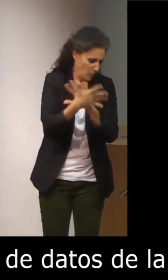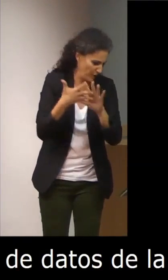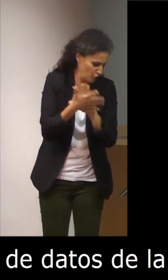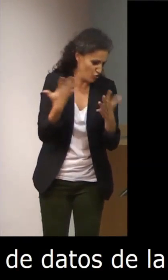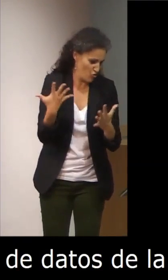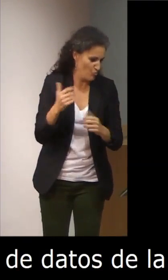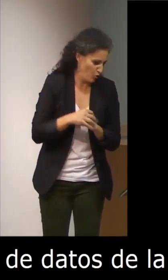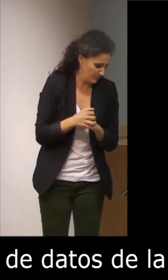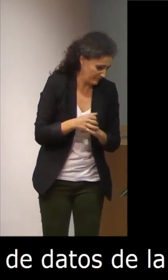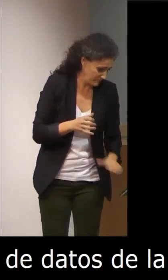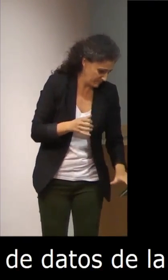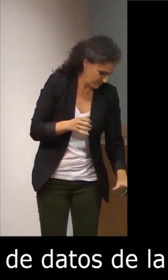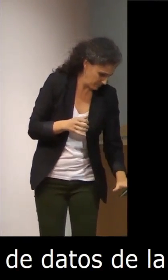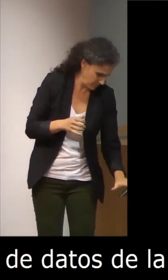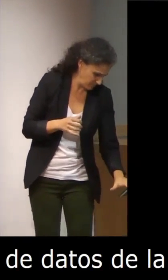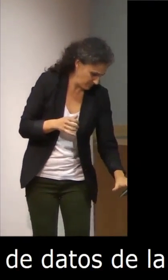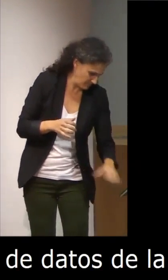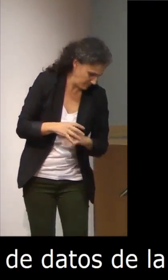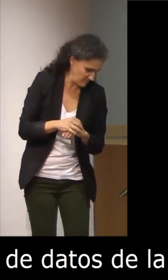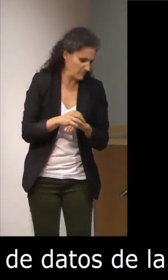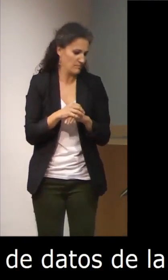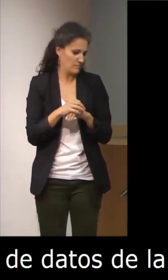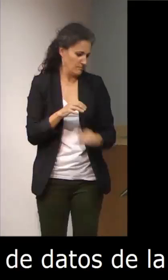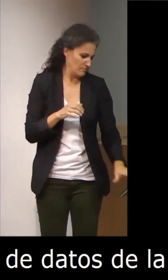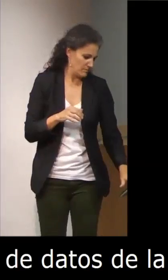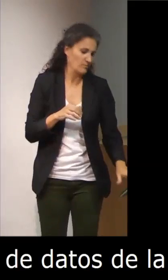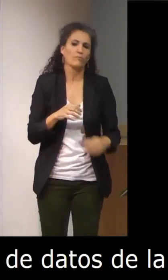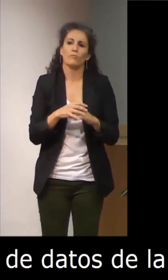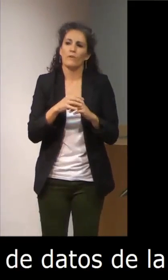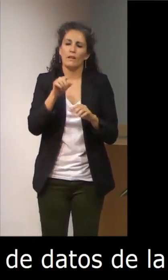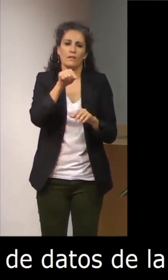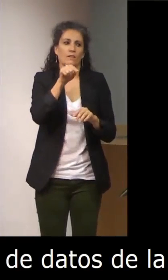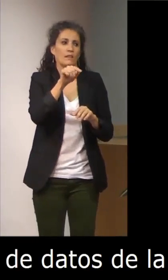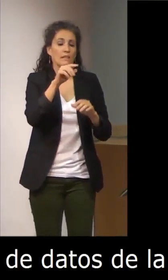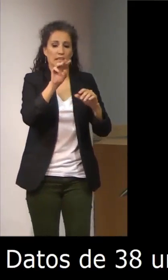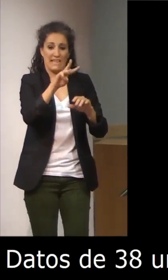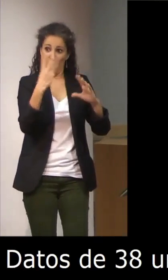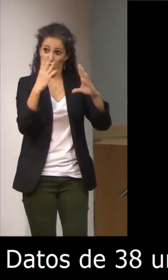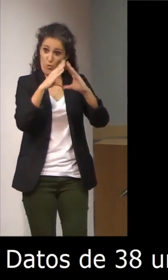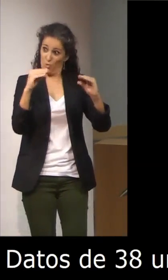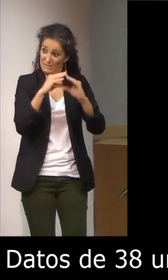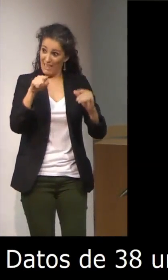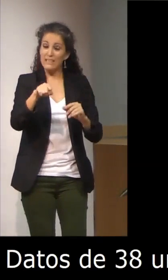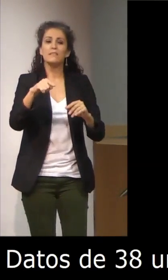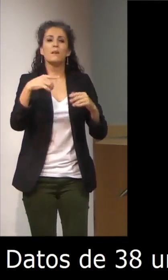vemos la situación de la lengua de signos la presencia de la lengua de signos en ese